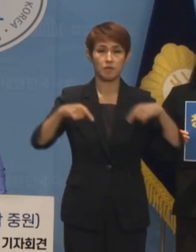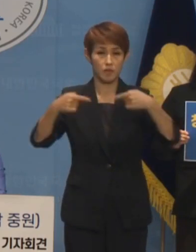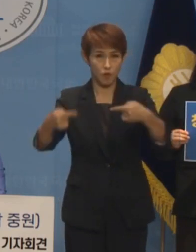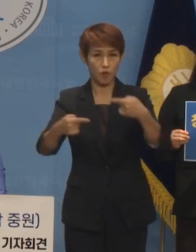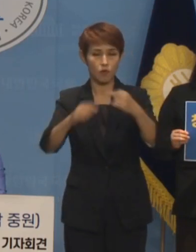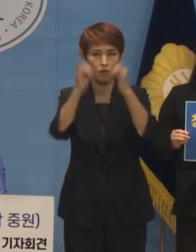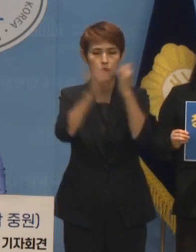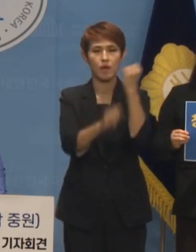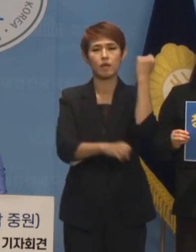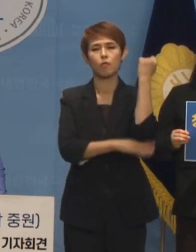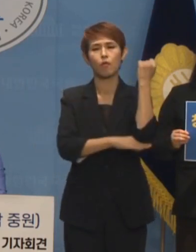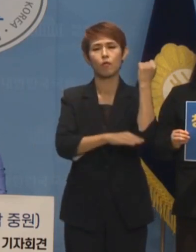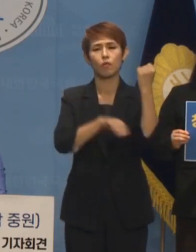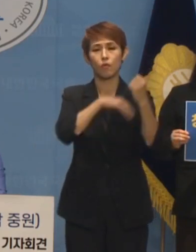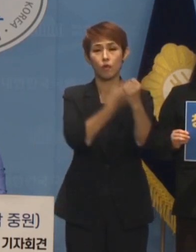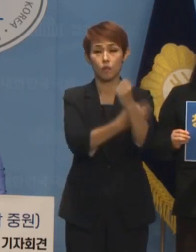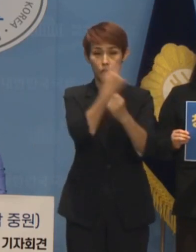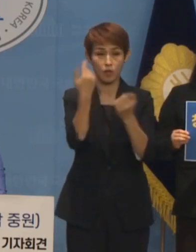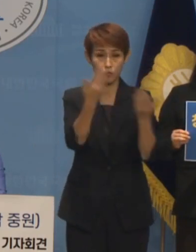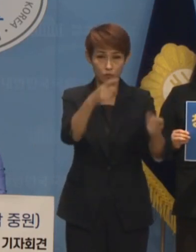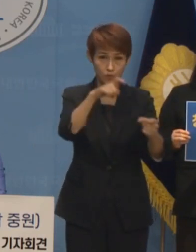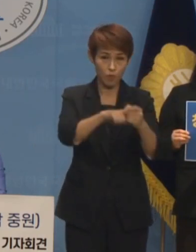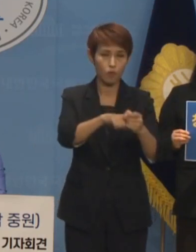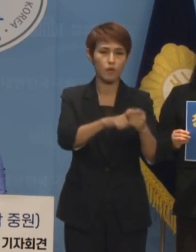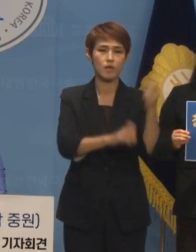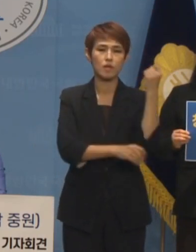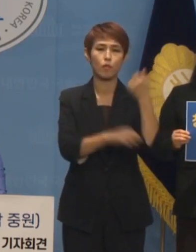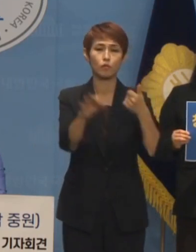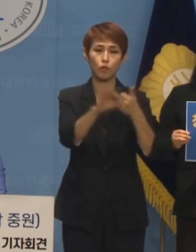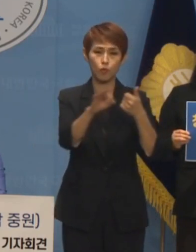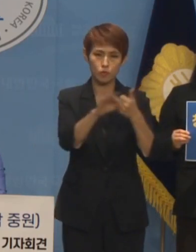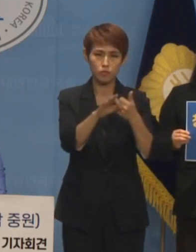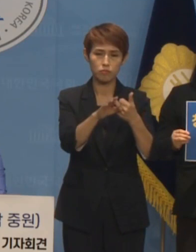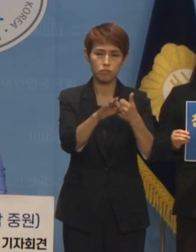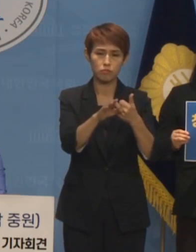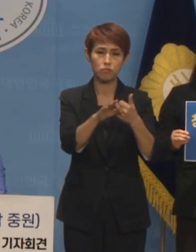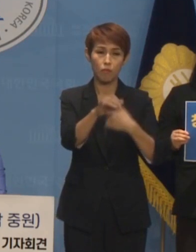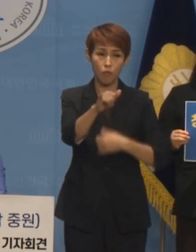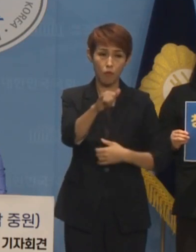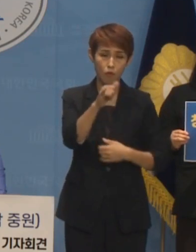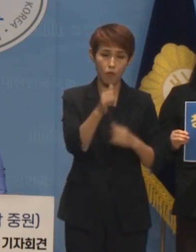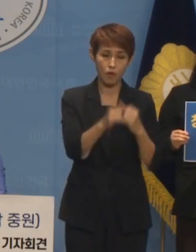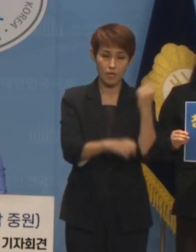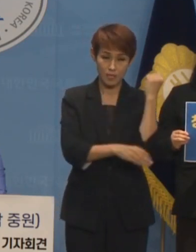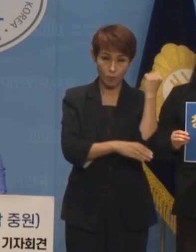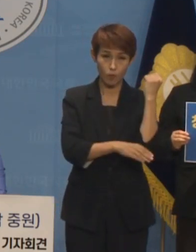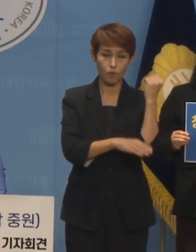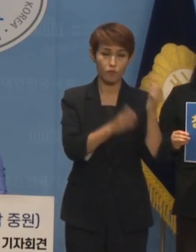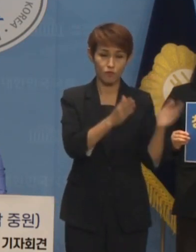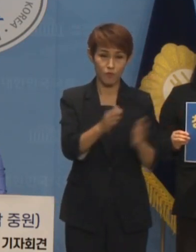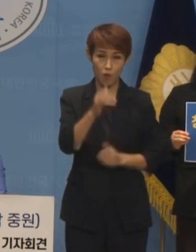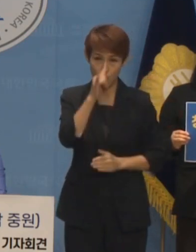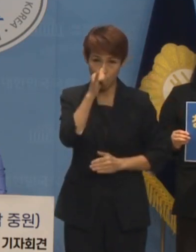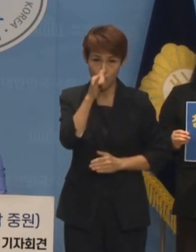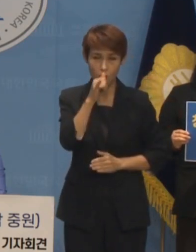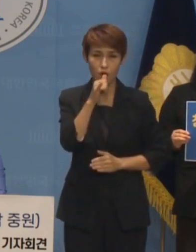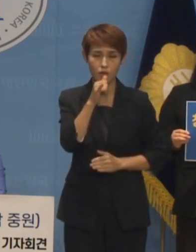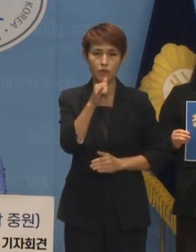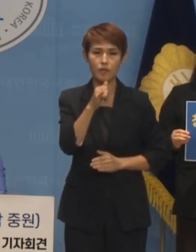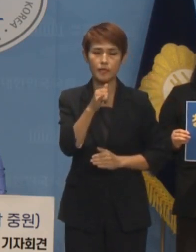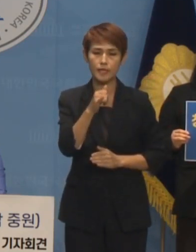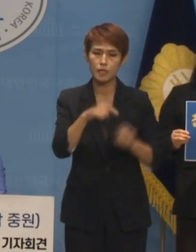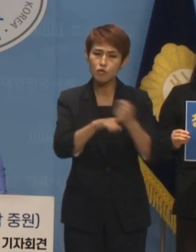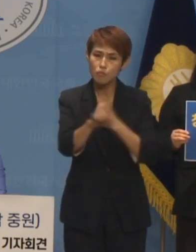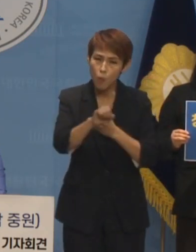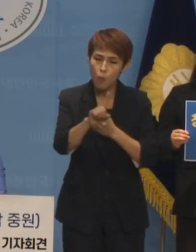보장을 지원하기 위한 청년 기본소득의 지급 근거를 마련하는 것에 적극 찬성하며 본 개정 법률안이 통과되어